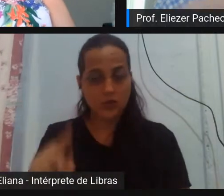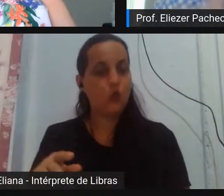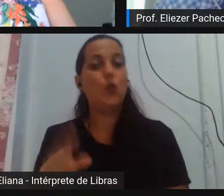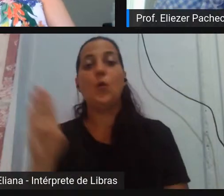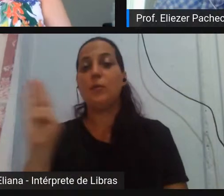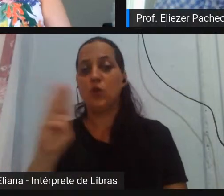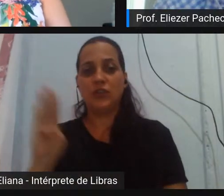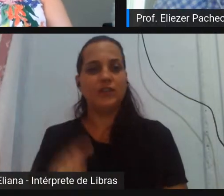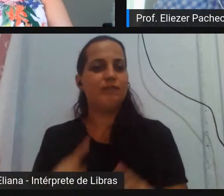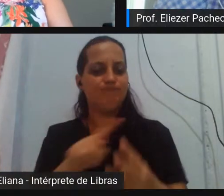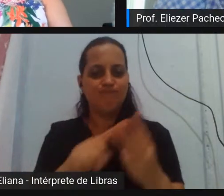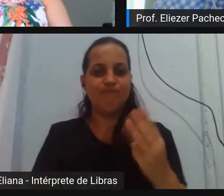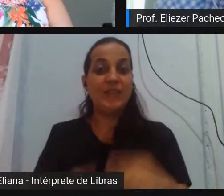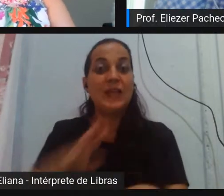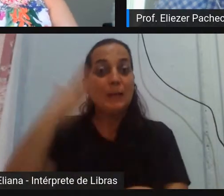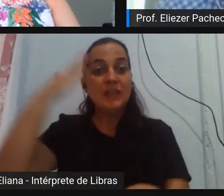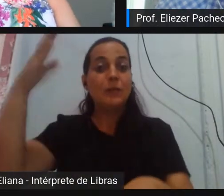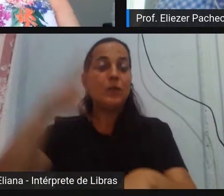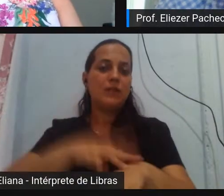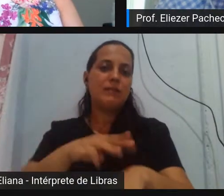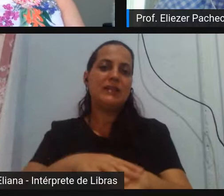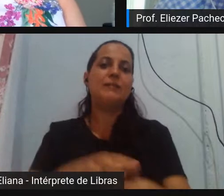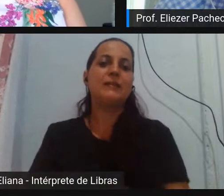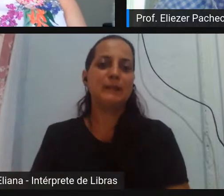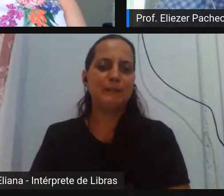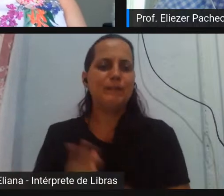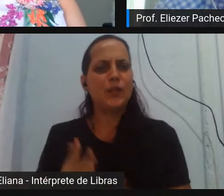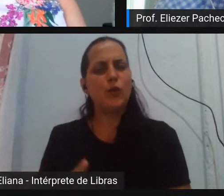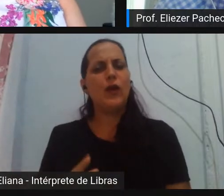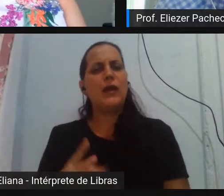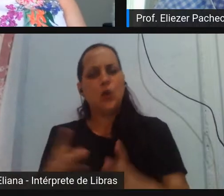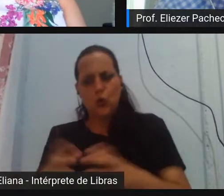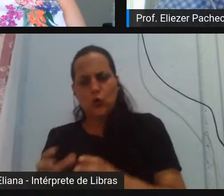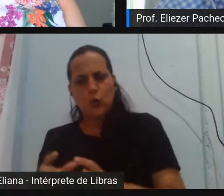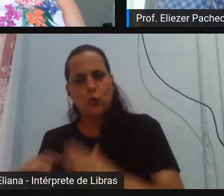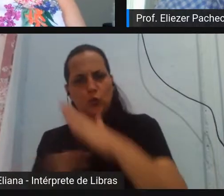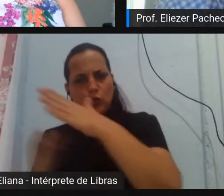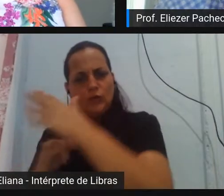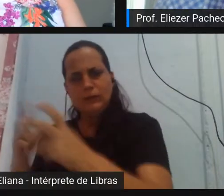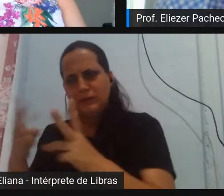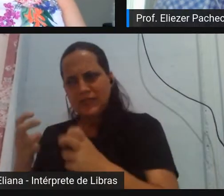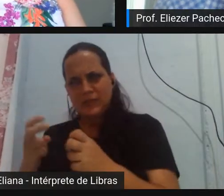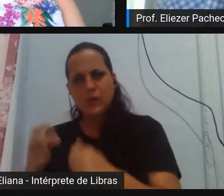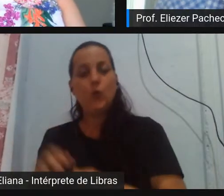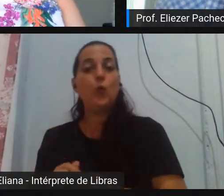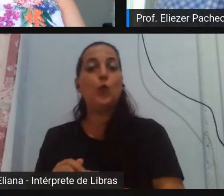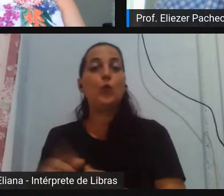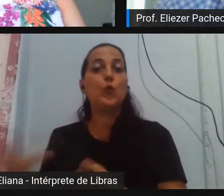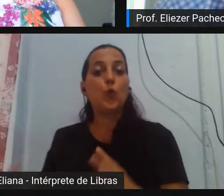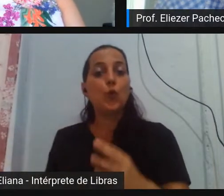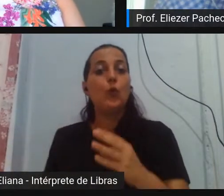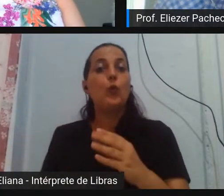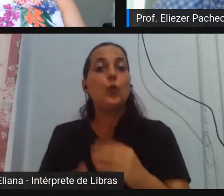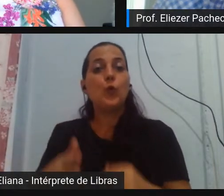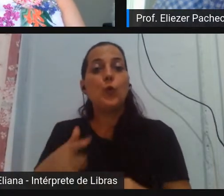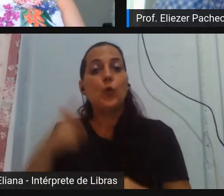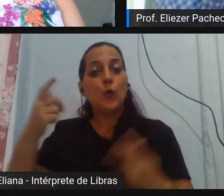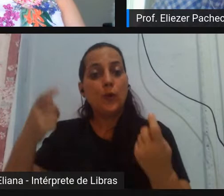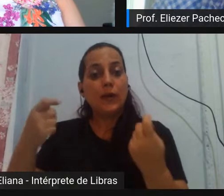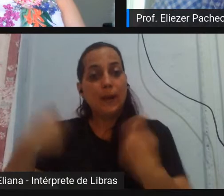E nós vimos no Instituto a possibilidade de suprir parte dessa demanda, mas,